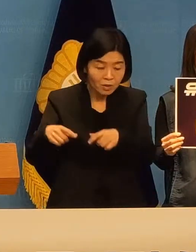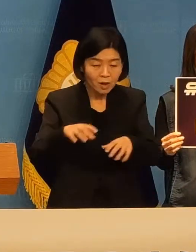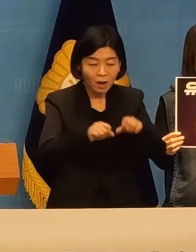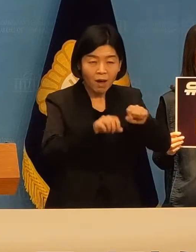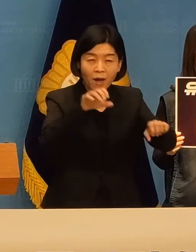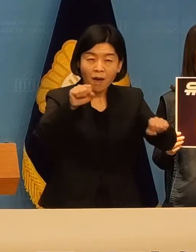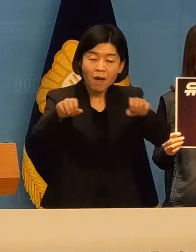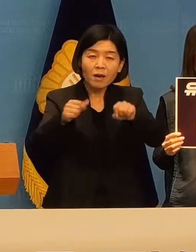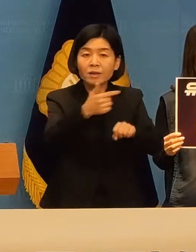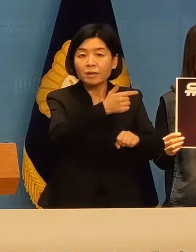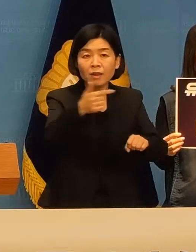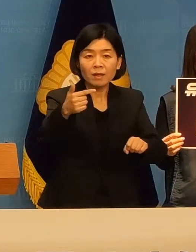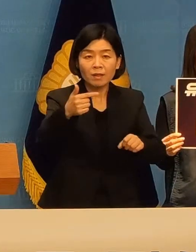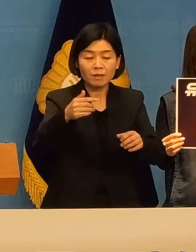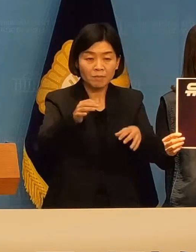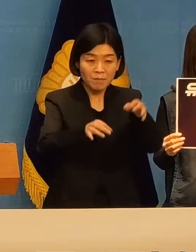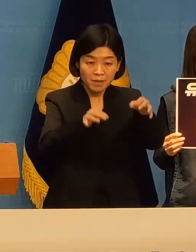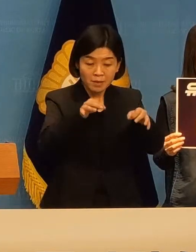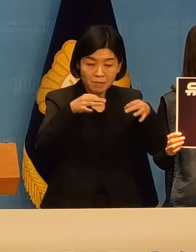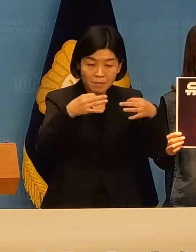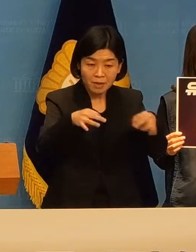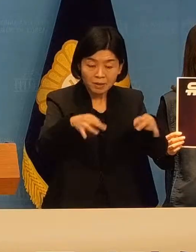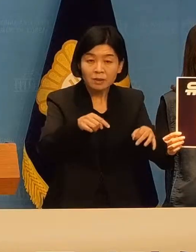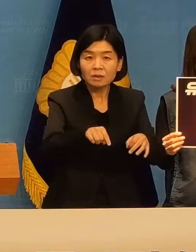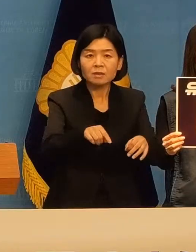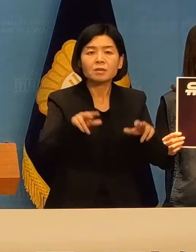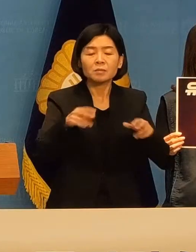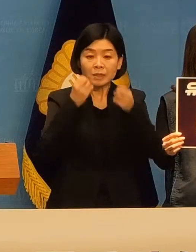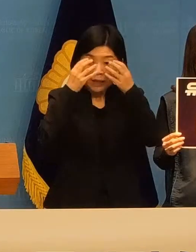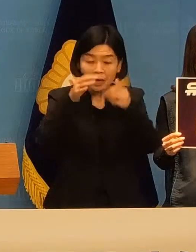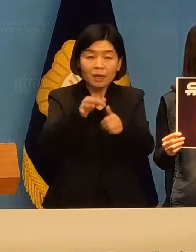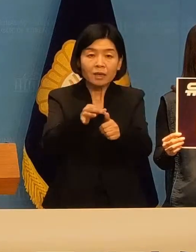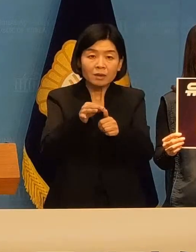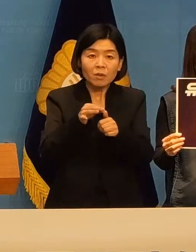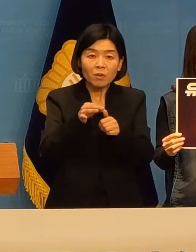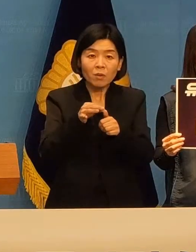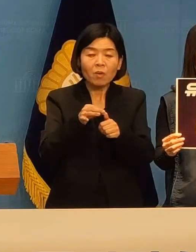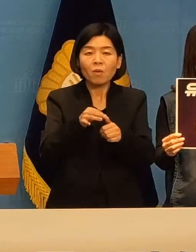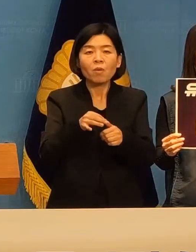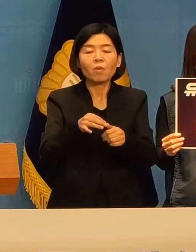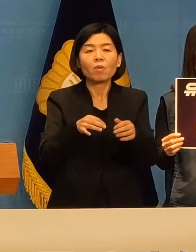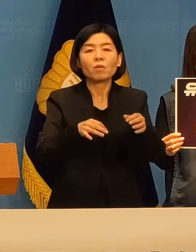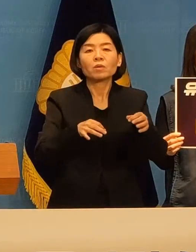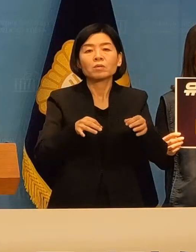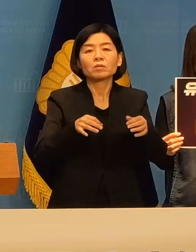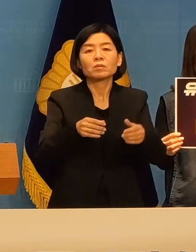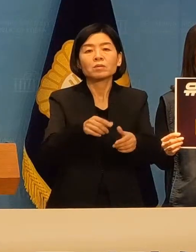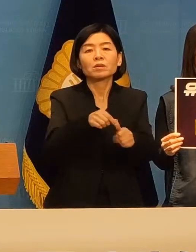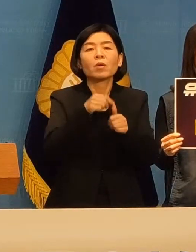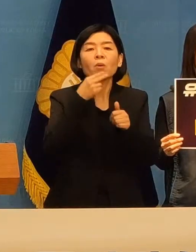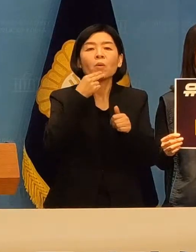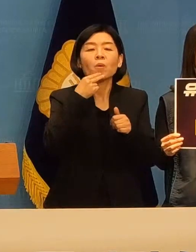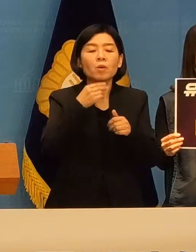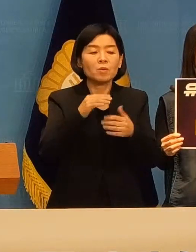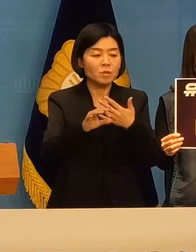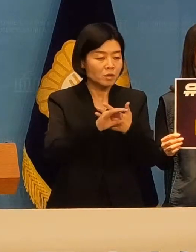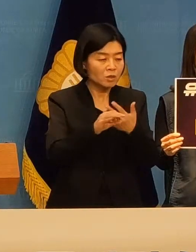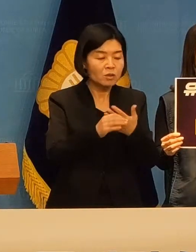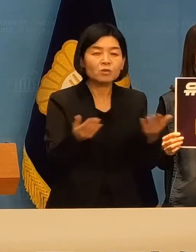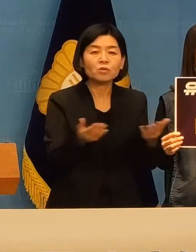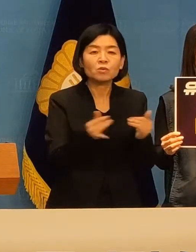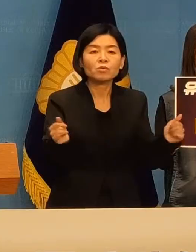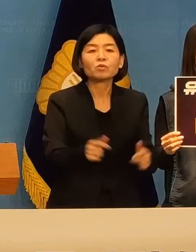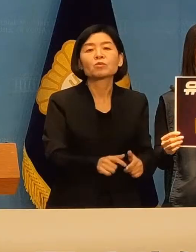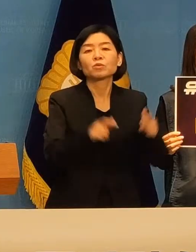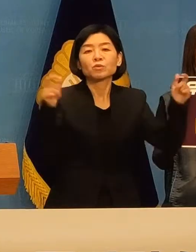접수했던 대형마트들도 신규 인력 채용이 없은 지 오래이고 비정규직 사용이 늘어나고 있으며 이 와중에 악질